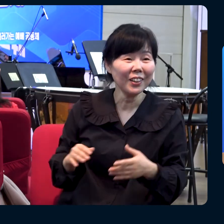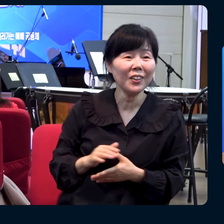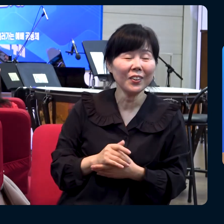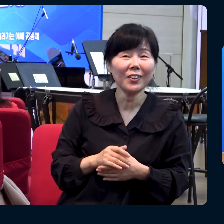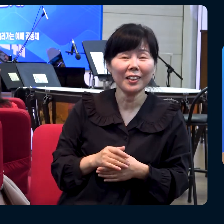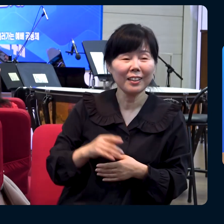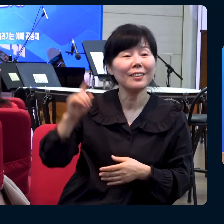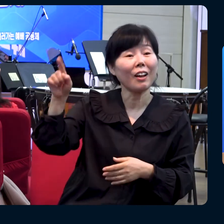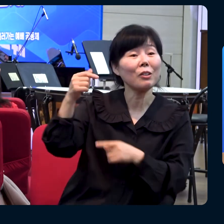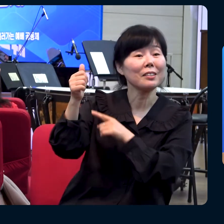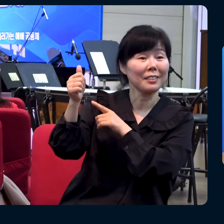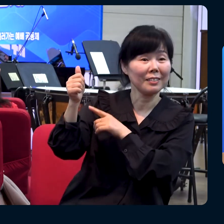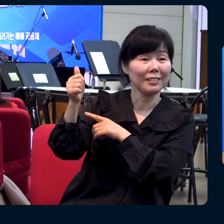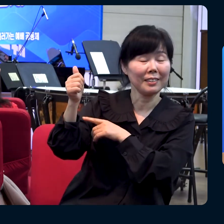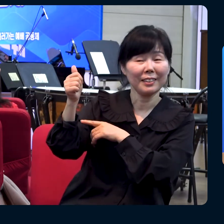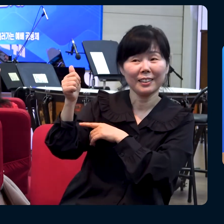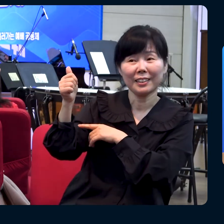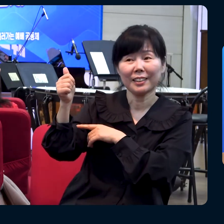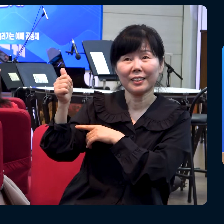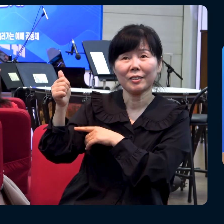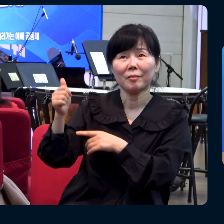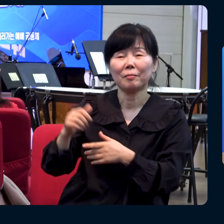다윗 50점. 도대체 누굴까?